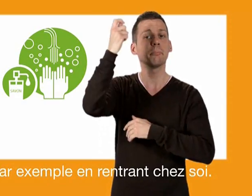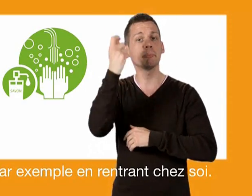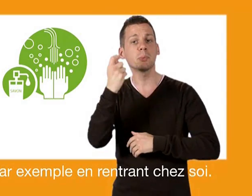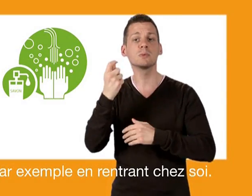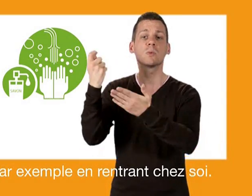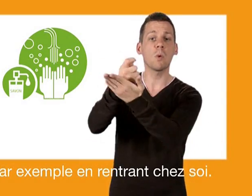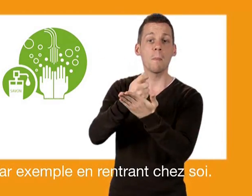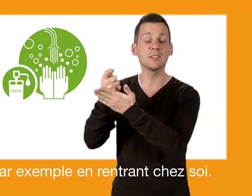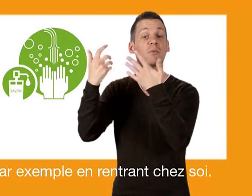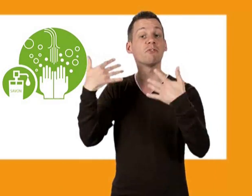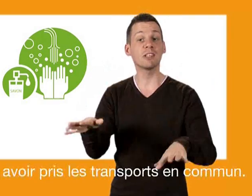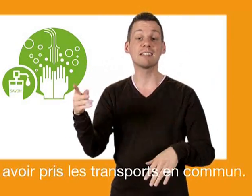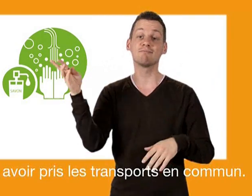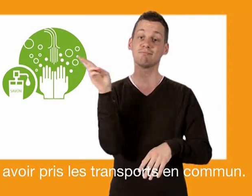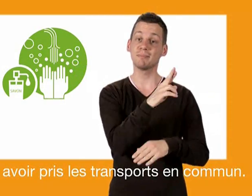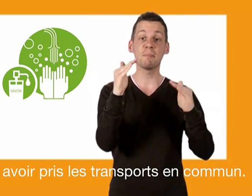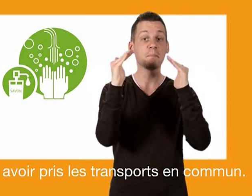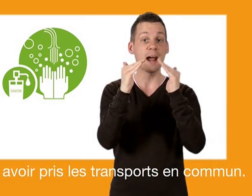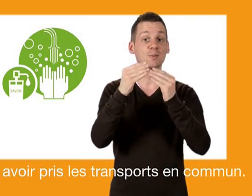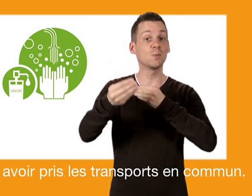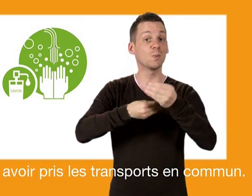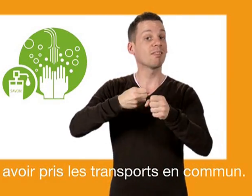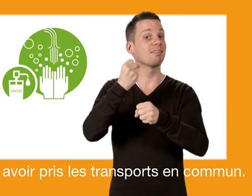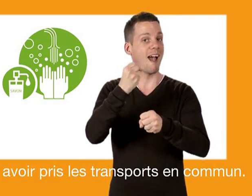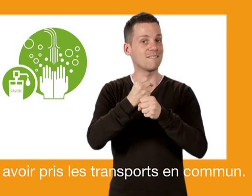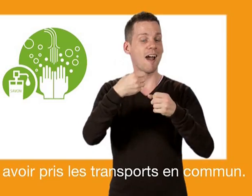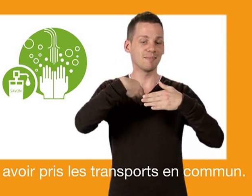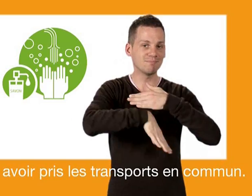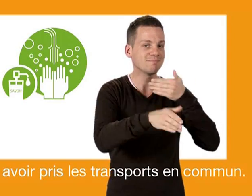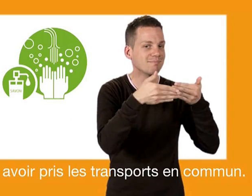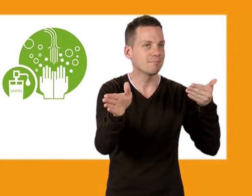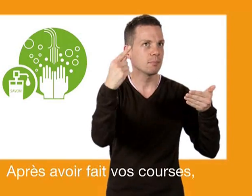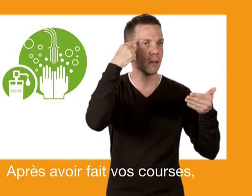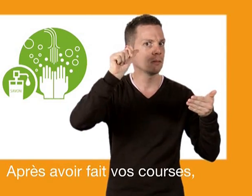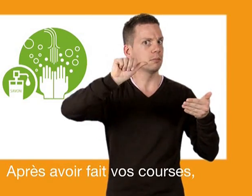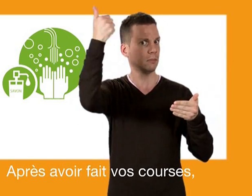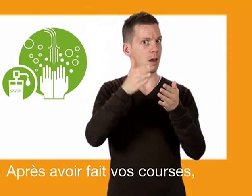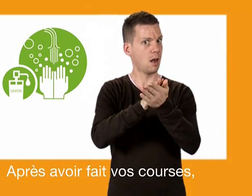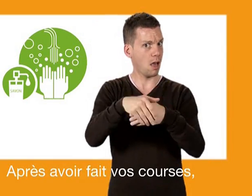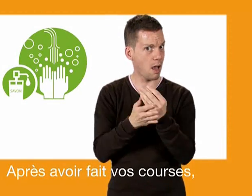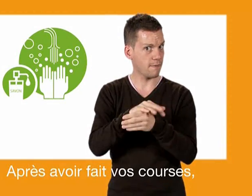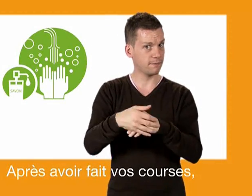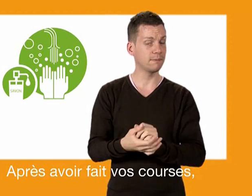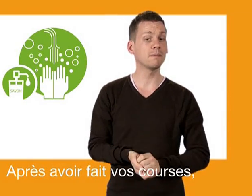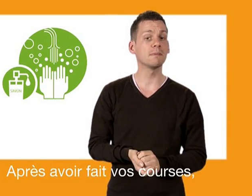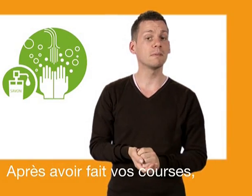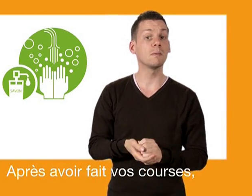Par exemple, en rentrant chez soi, après avoir pris les transports en commun, après avoir fait vos